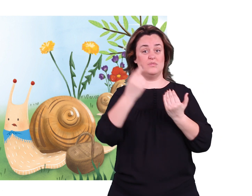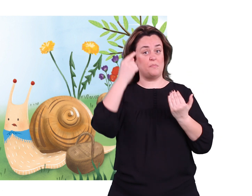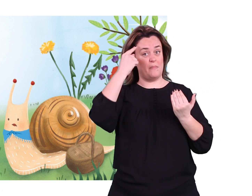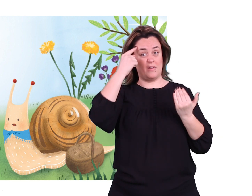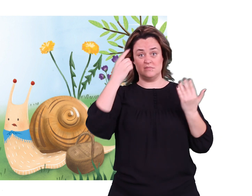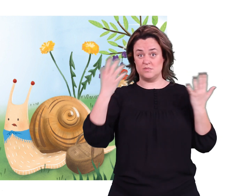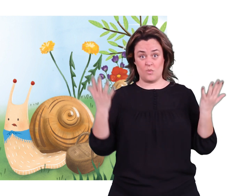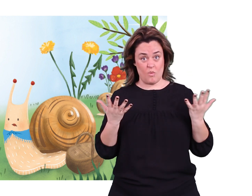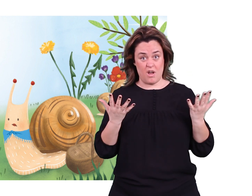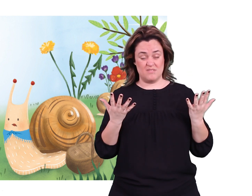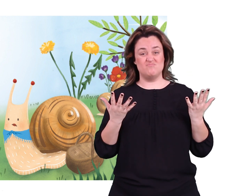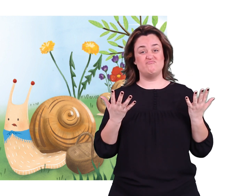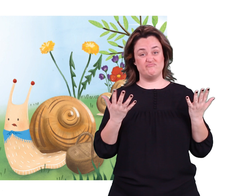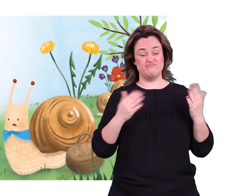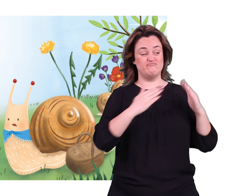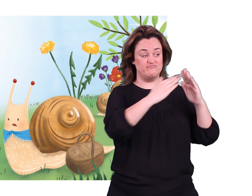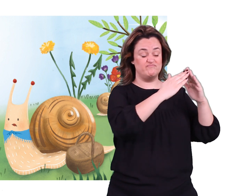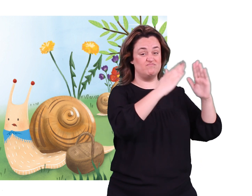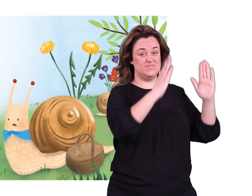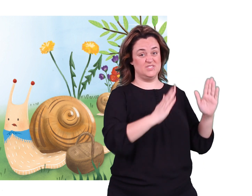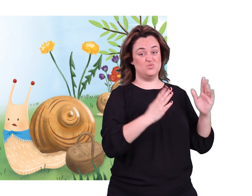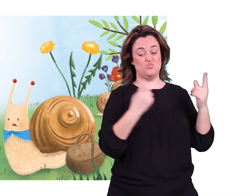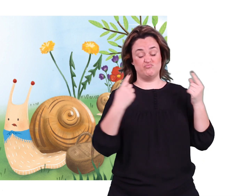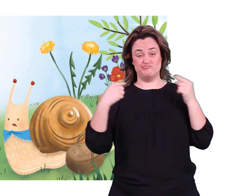pense devoir rebrousser chemin.